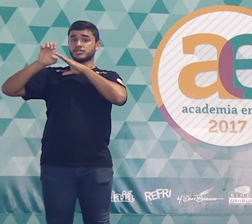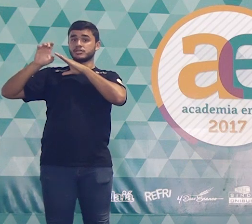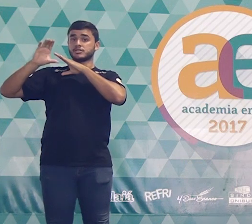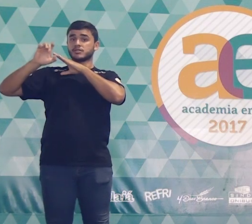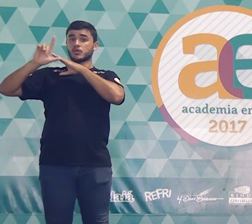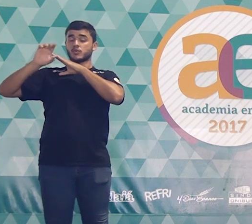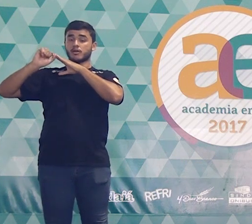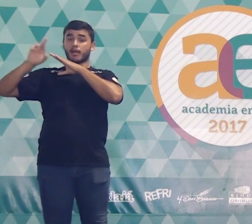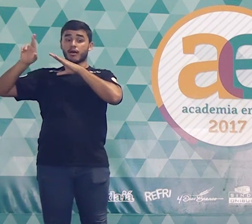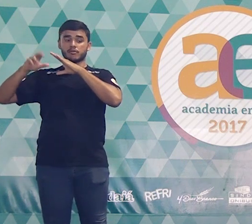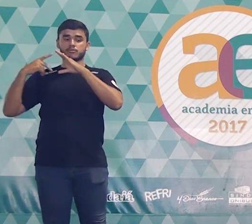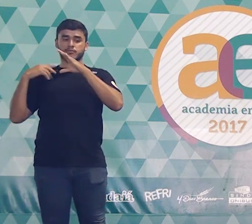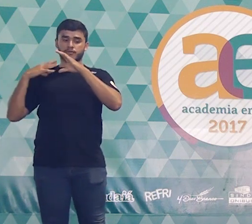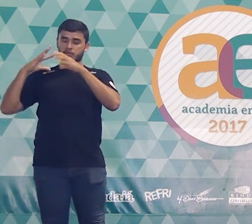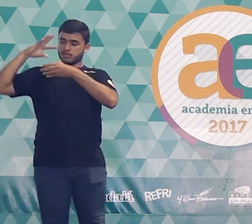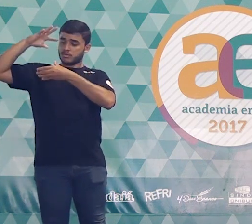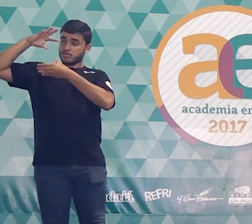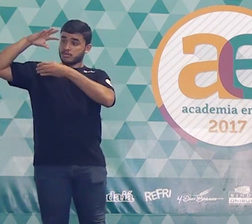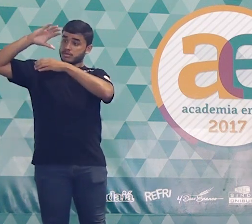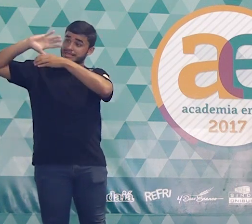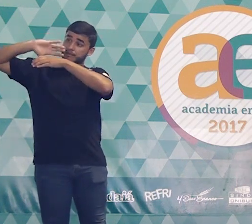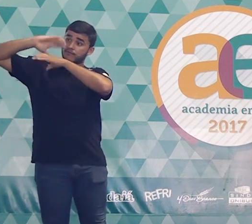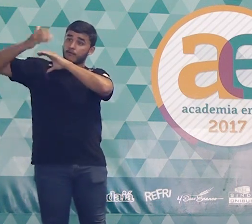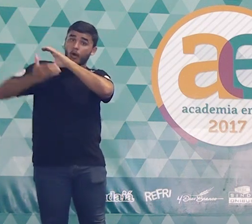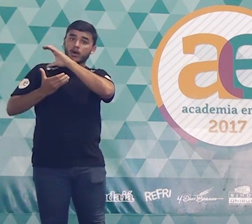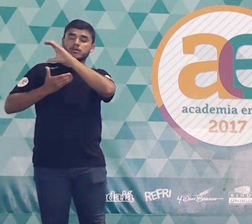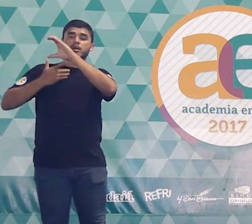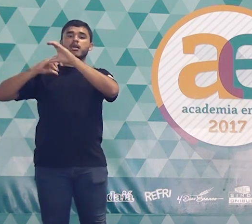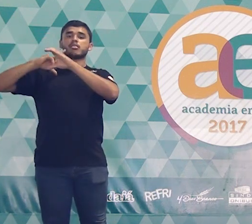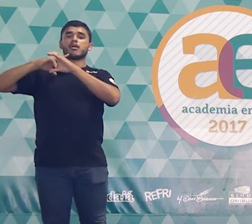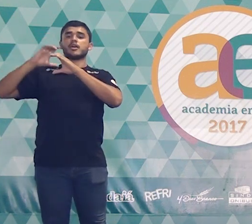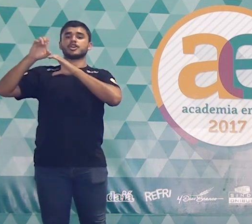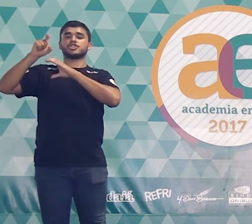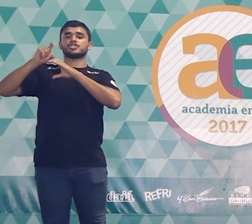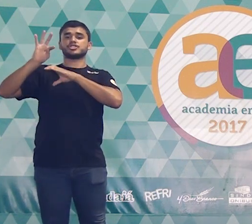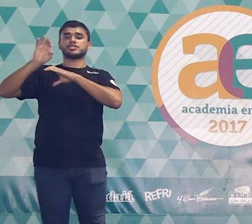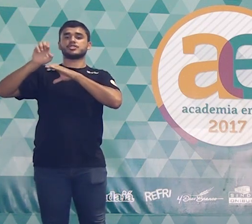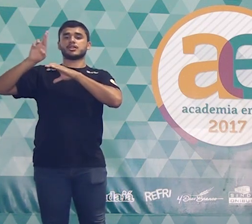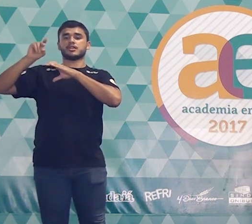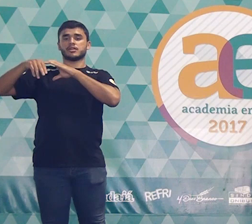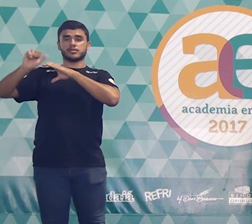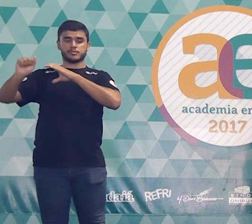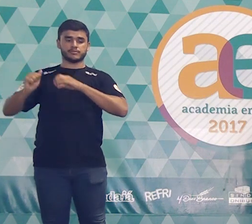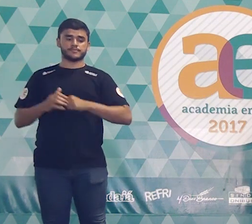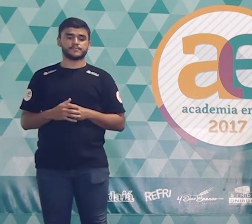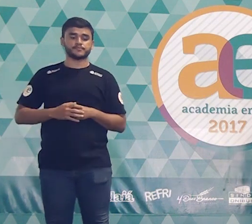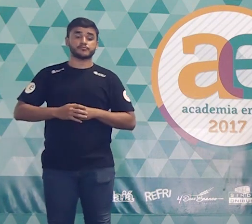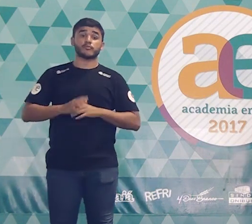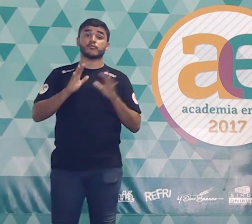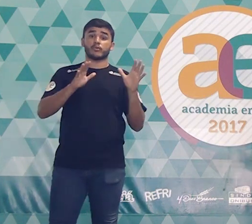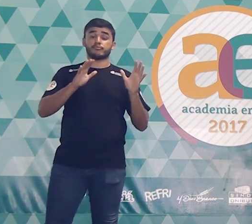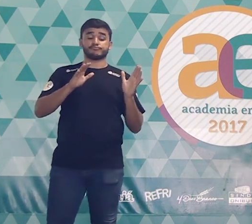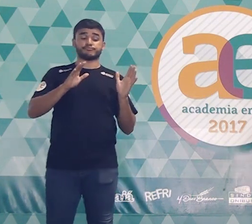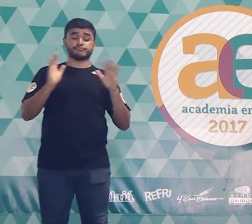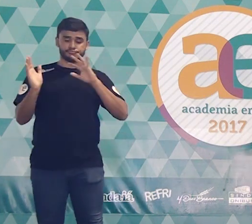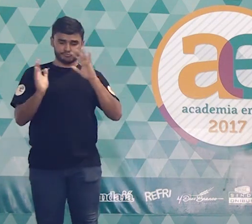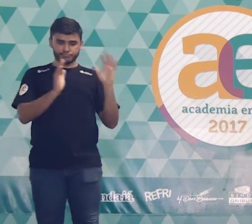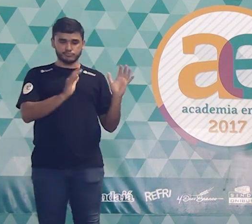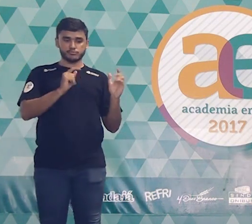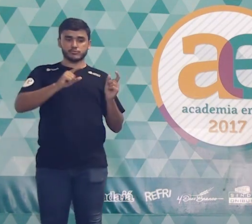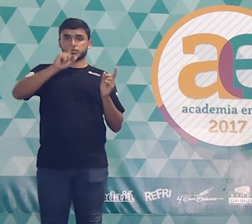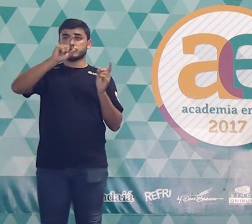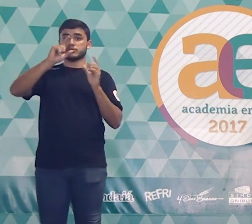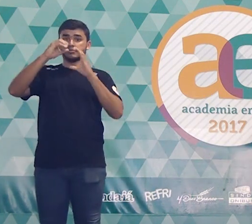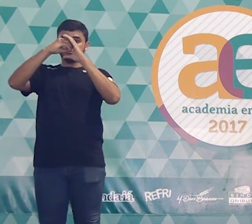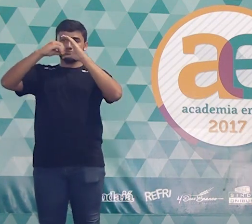precisa de um delimitador. O citoplasma é um outro componente. Rodrigo, o que é o citoplasma? O citoplasma é o que está dentro da